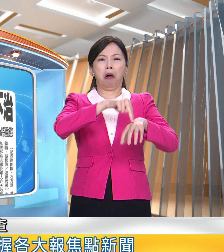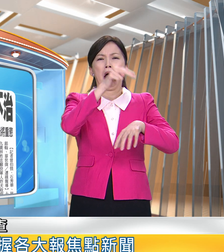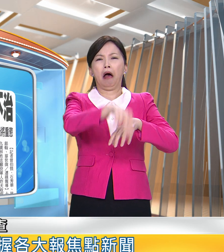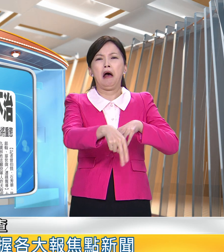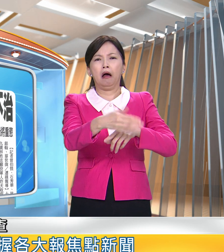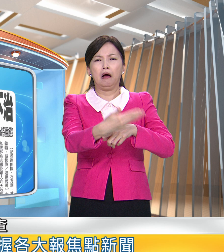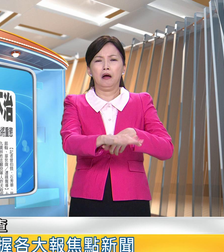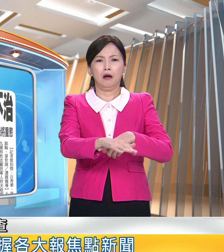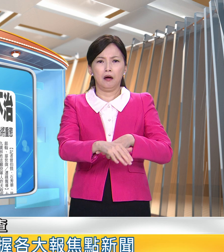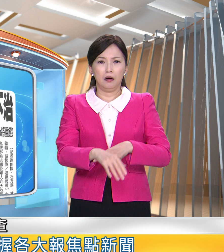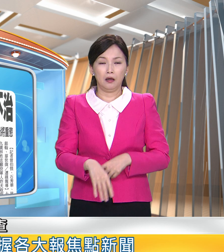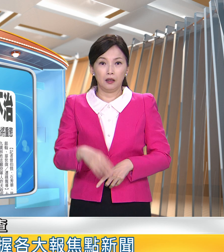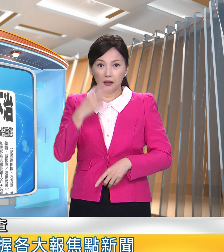经展开调查。